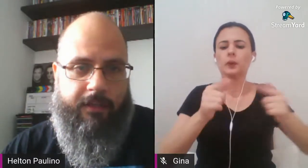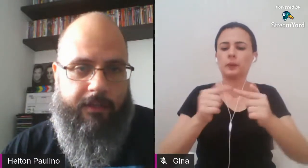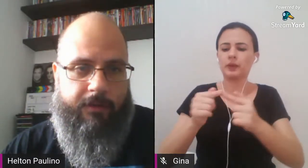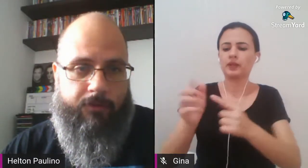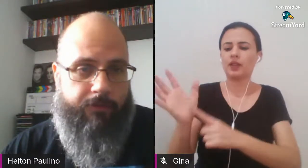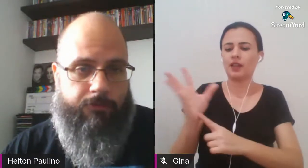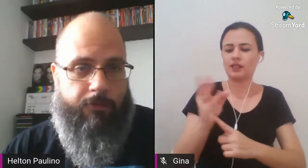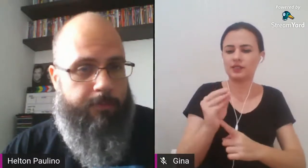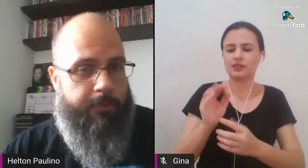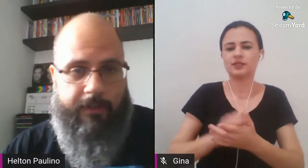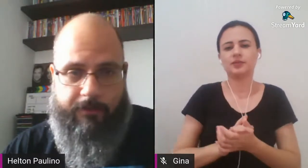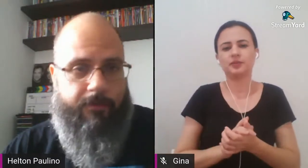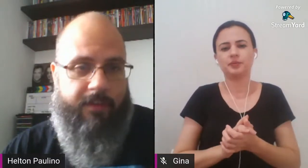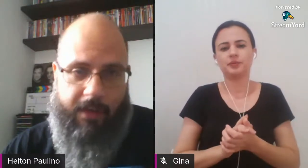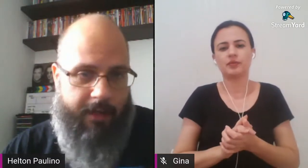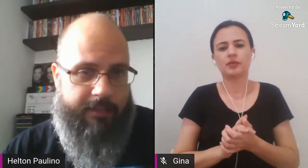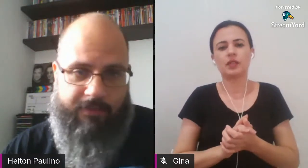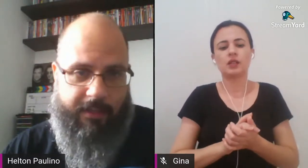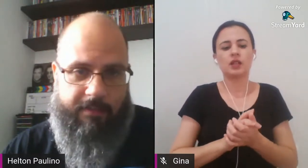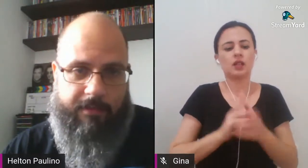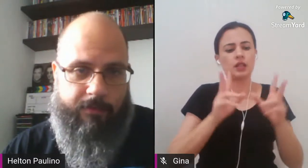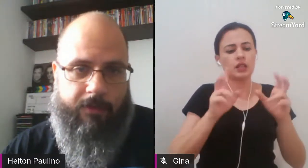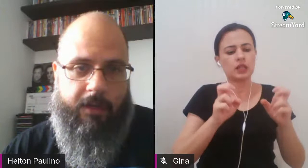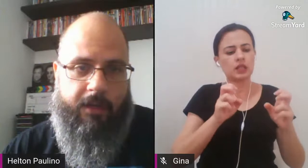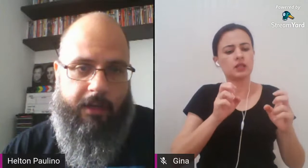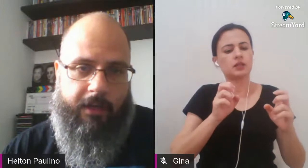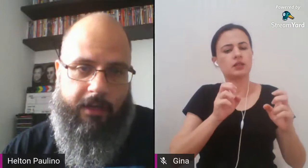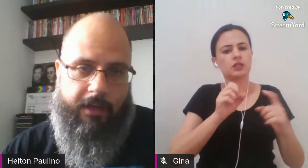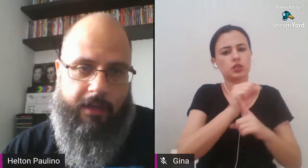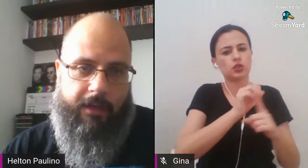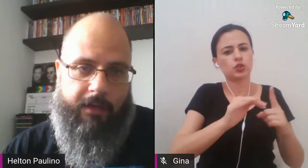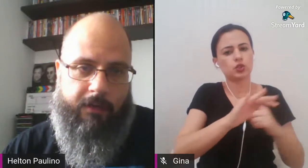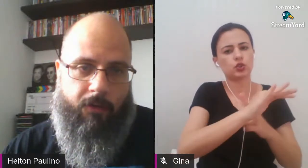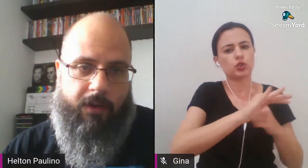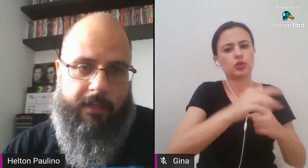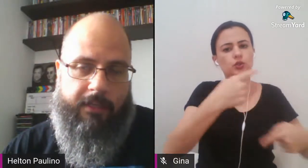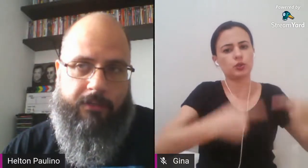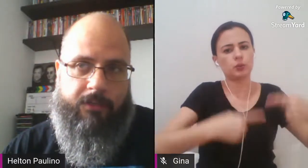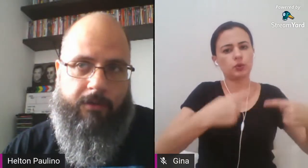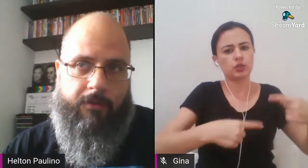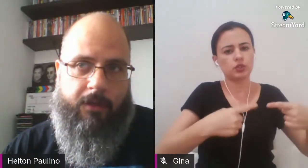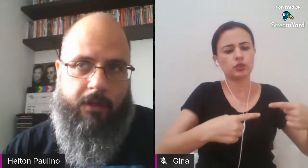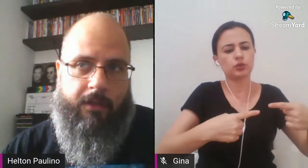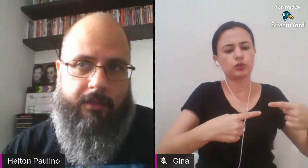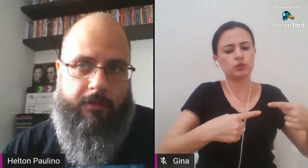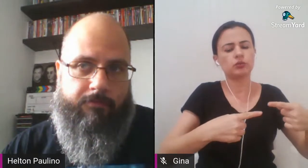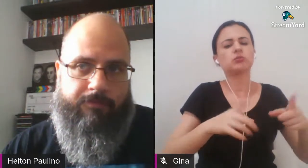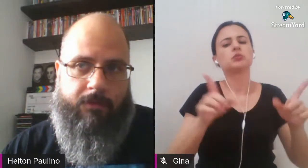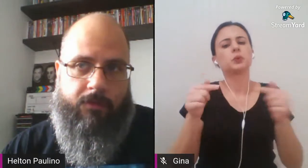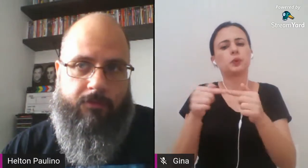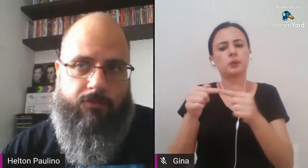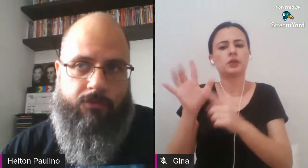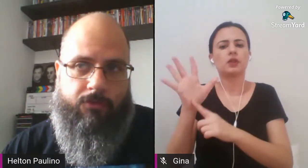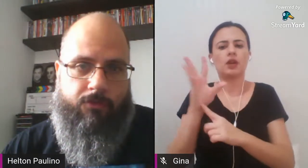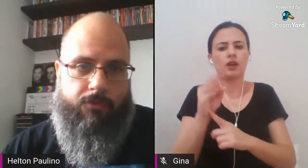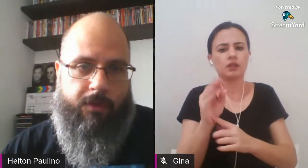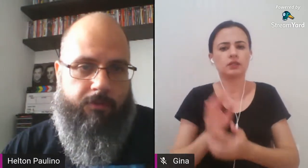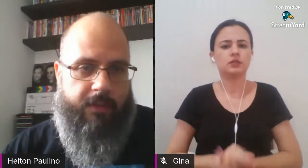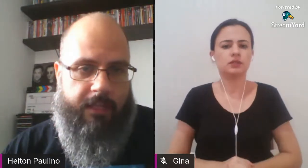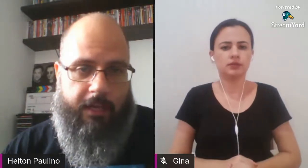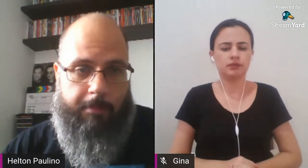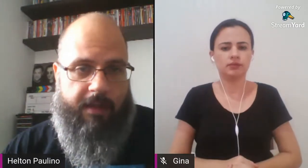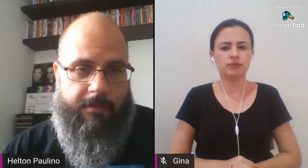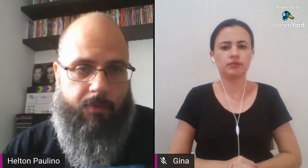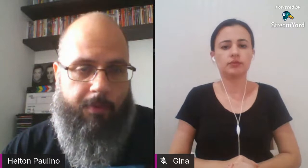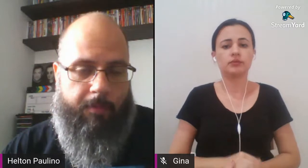fala de contextos sociopolíticos, a arte vai estar sendo colocada em questão. Então, quando